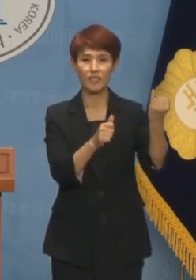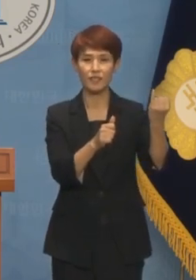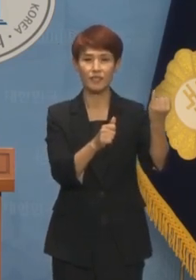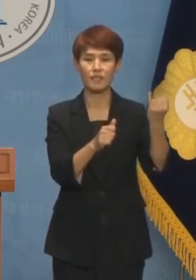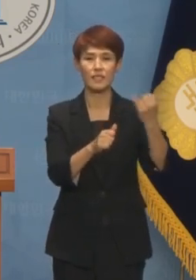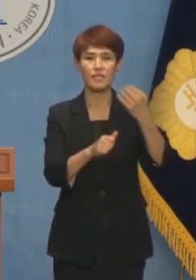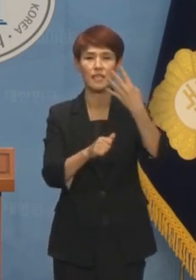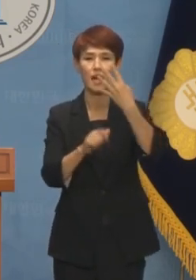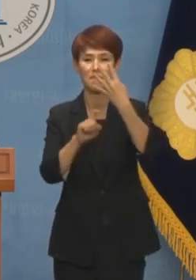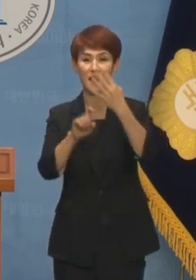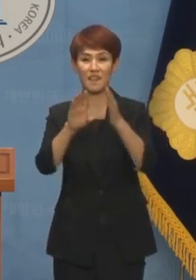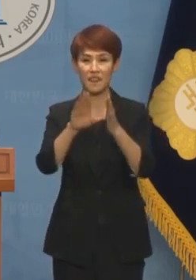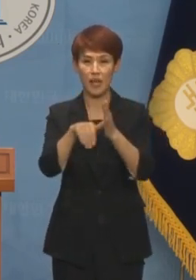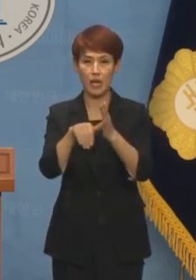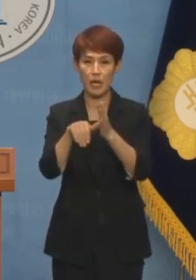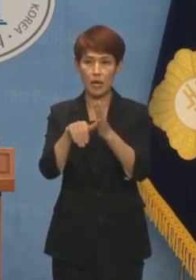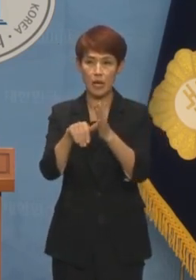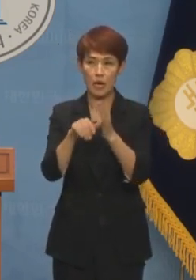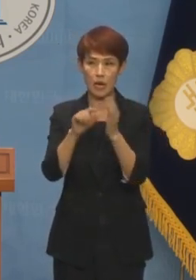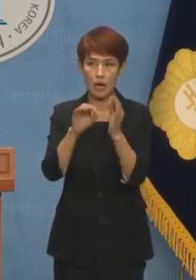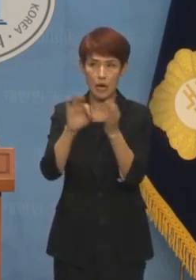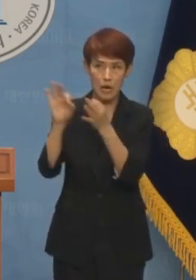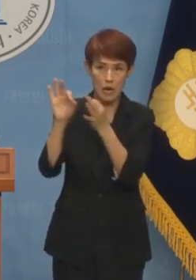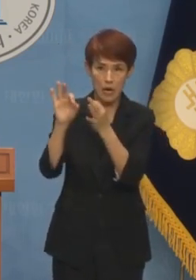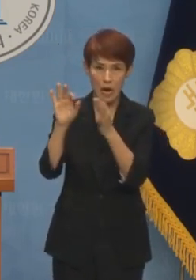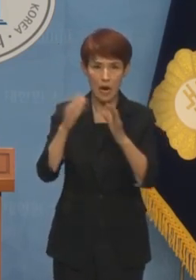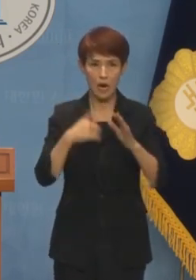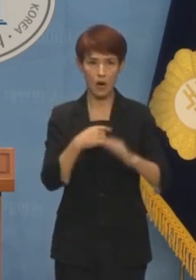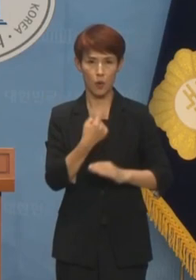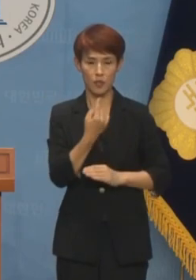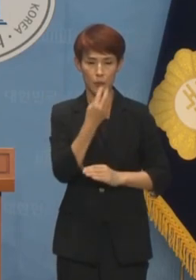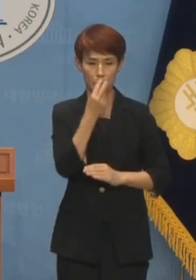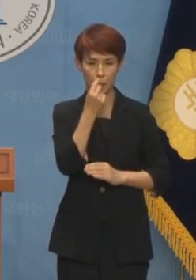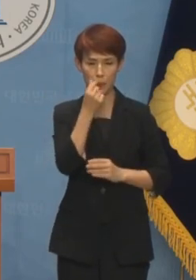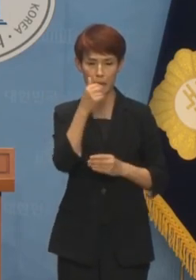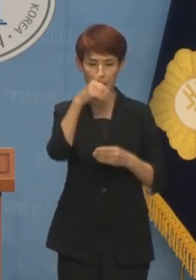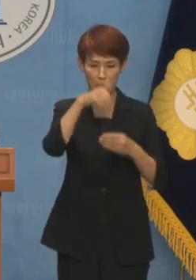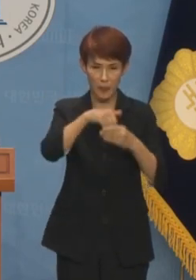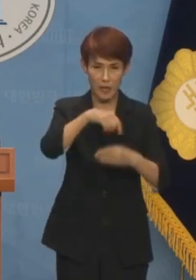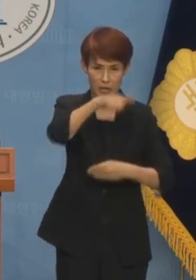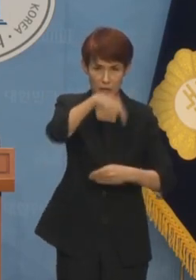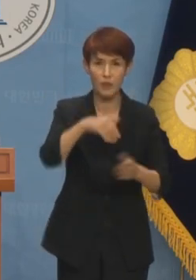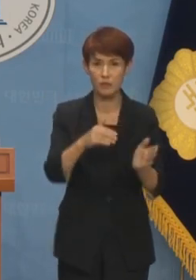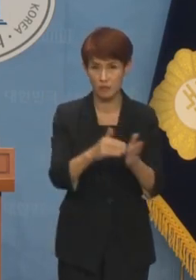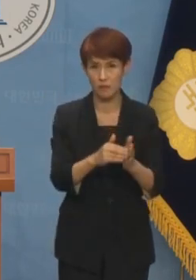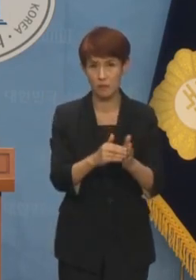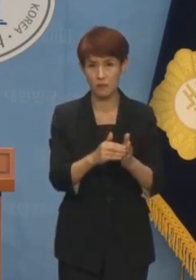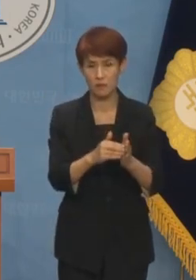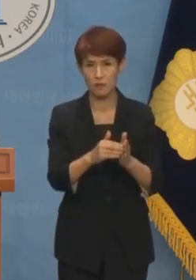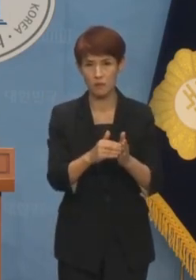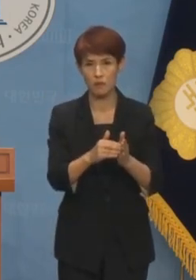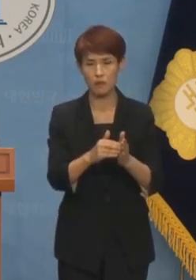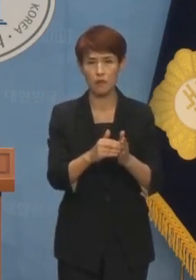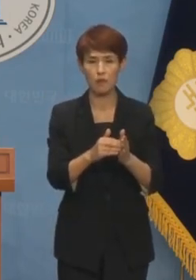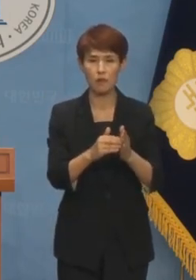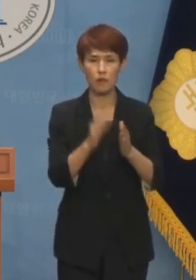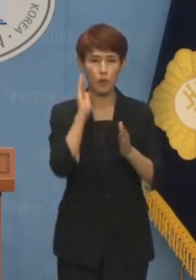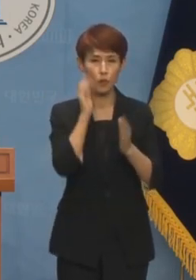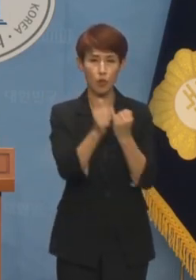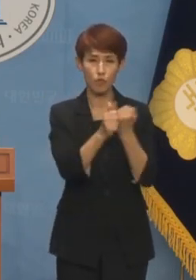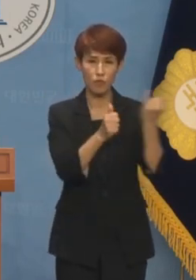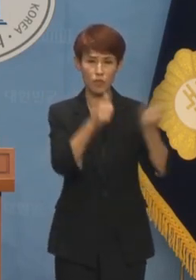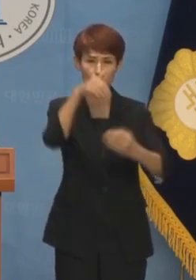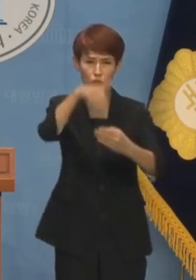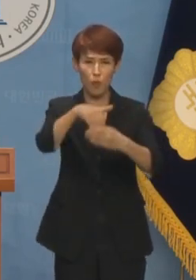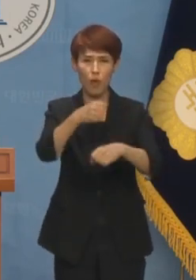총선 때 따가운 여론을 의식해 혼자 몰래 사전투표를 했습니다. 대통령 부인이 투표를 안 할